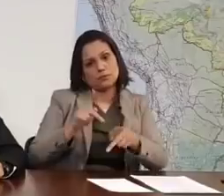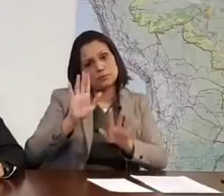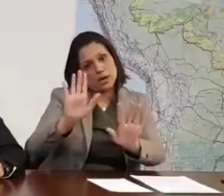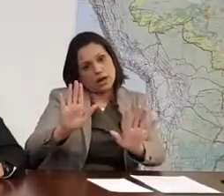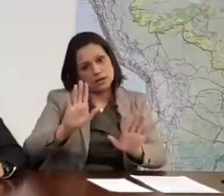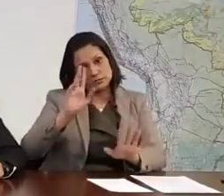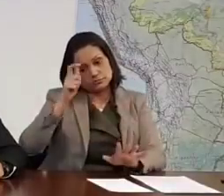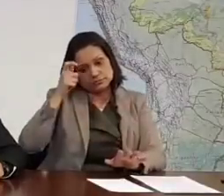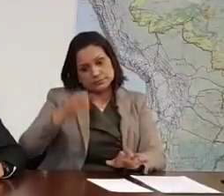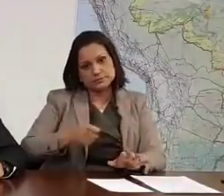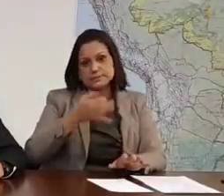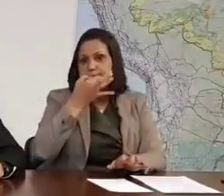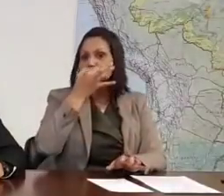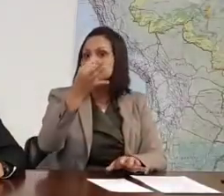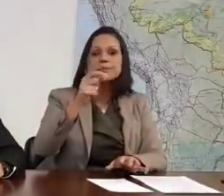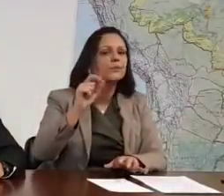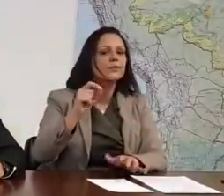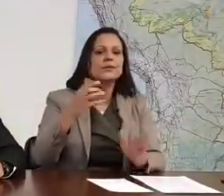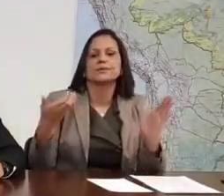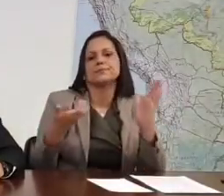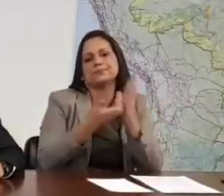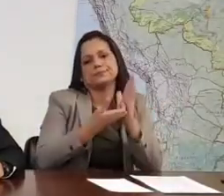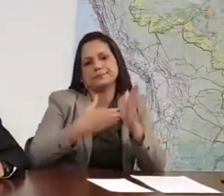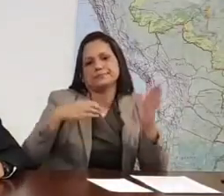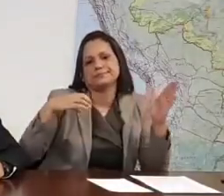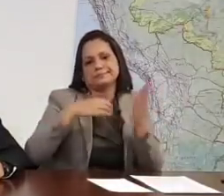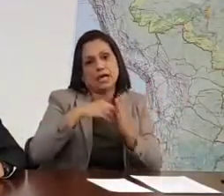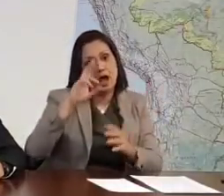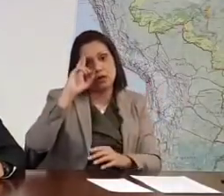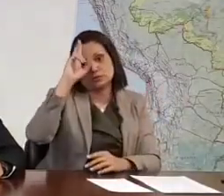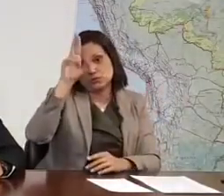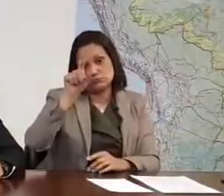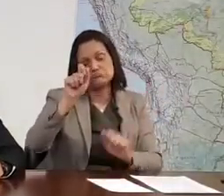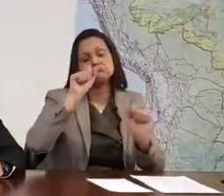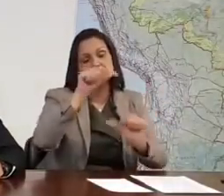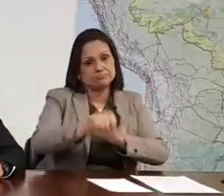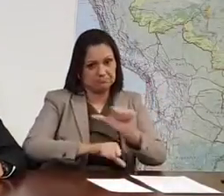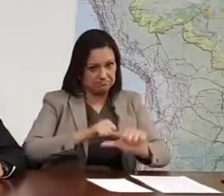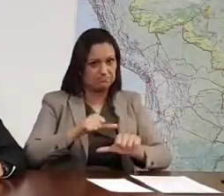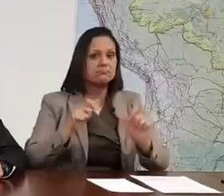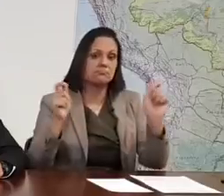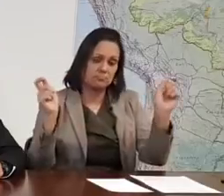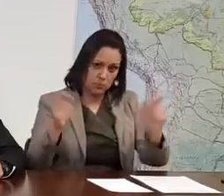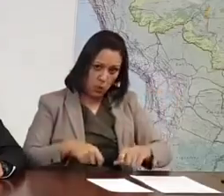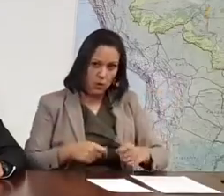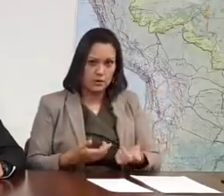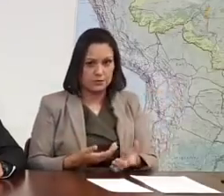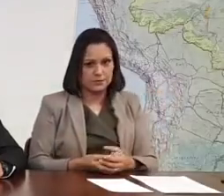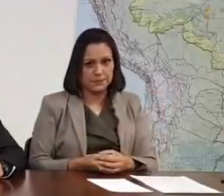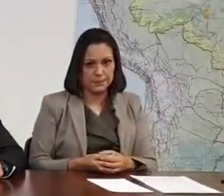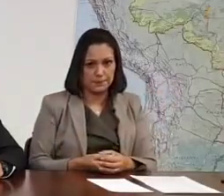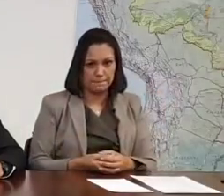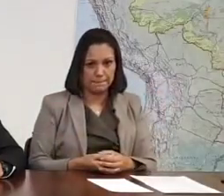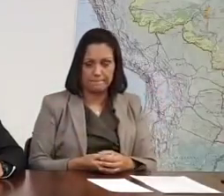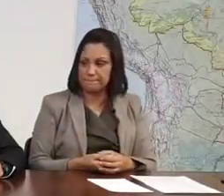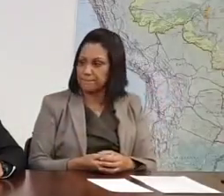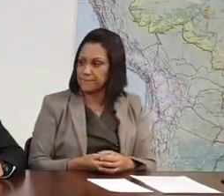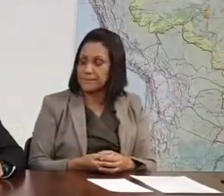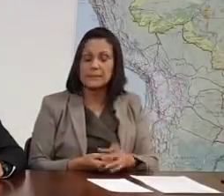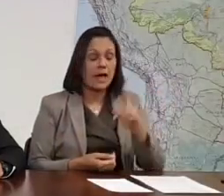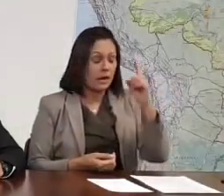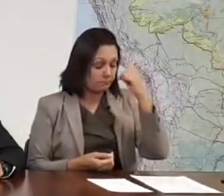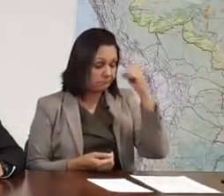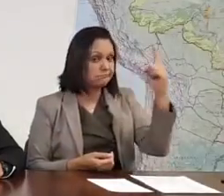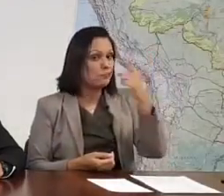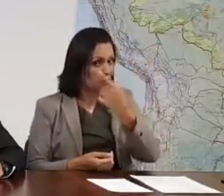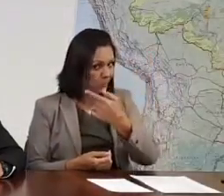parlamento tem mais do que autoridade, tem legitimidade para mudar essas questões. Presidente, então, eu tenho que lembrar só uma